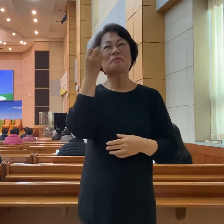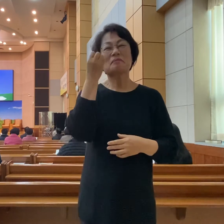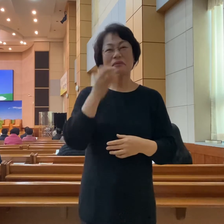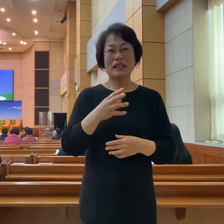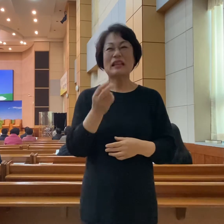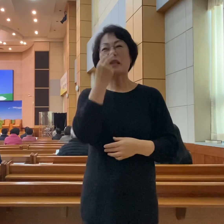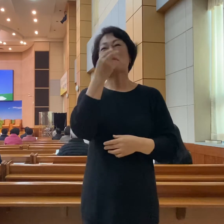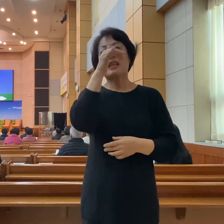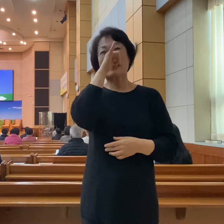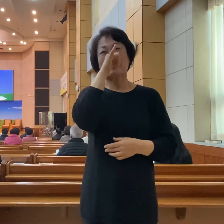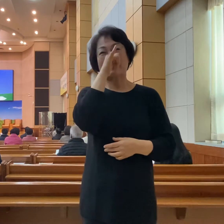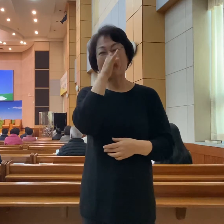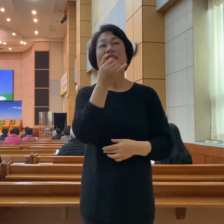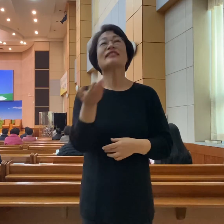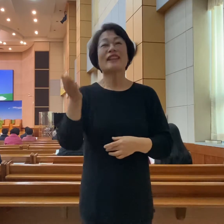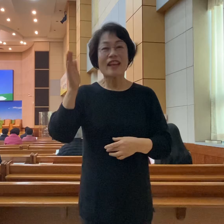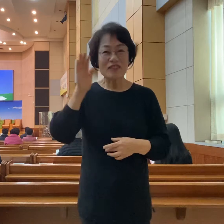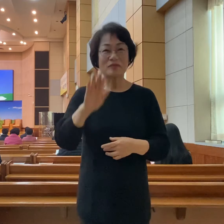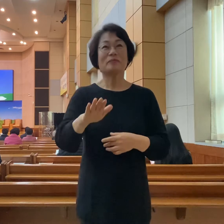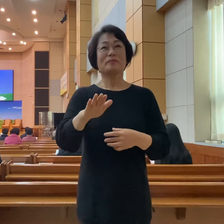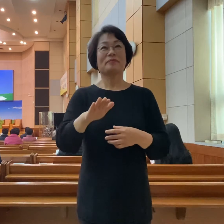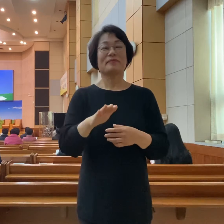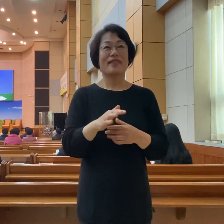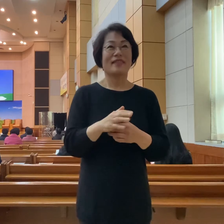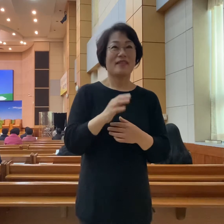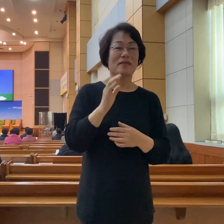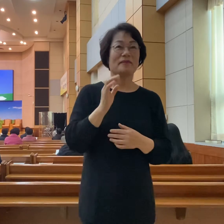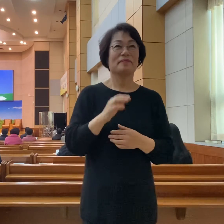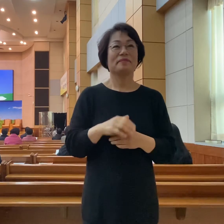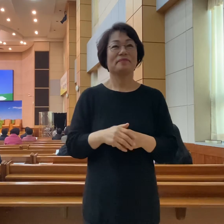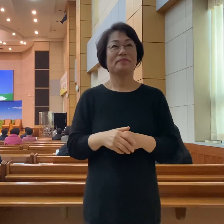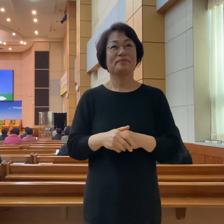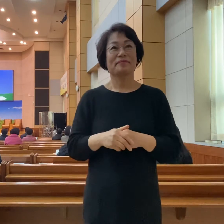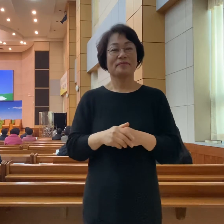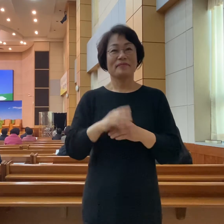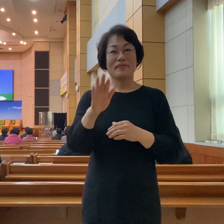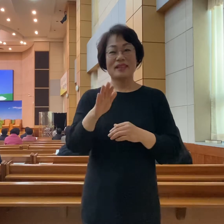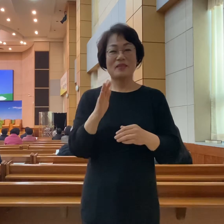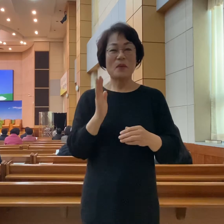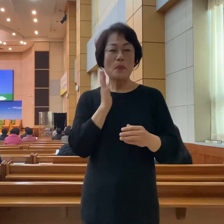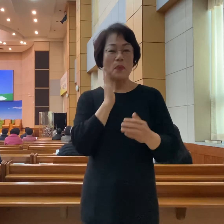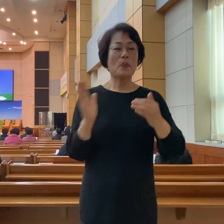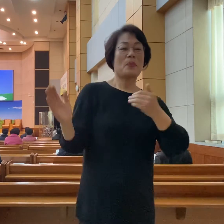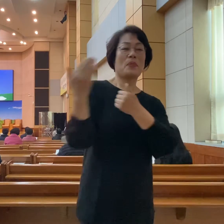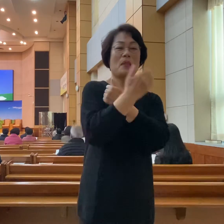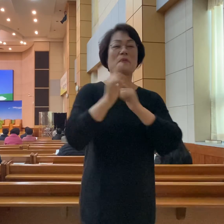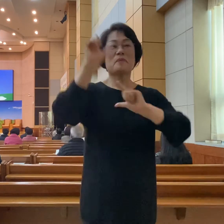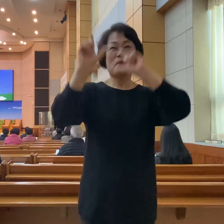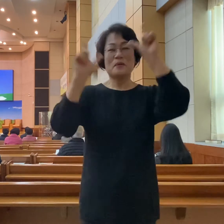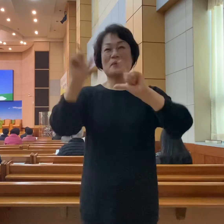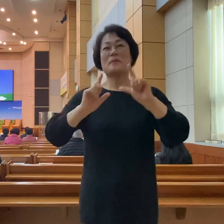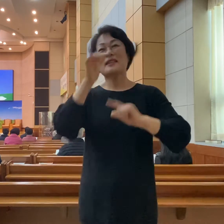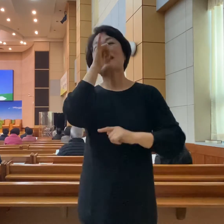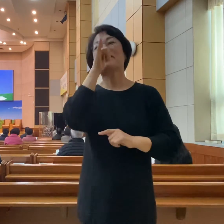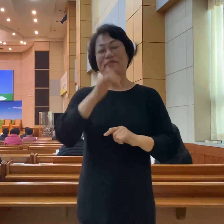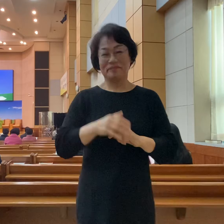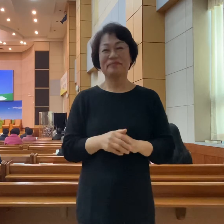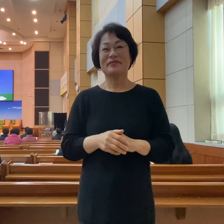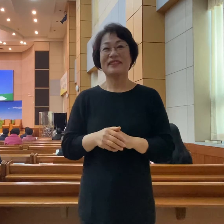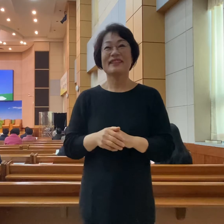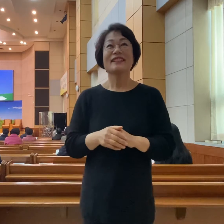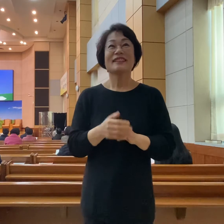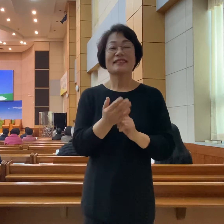나는데도, 그래도 어떻게 보면은 그걸로 커버를 하려는 이런 모습을 우리가 보지 않습니다.